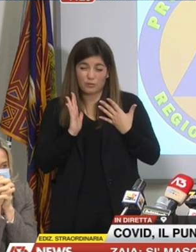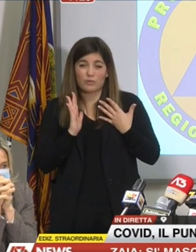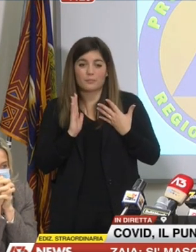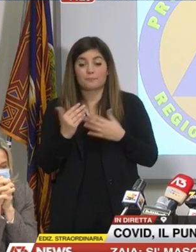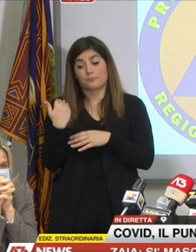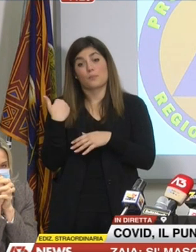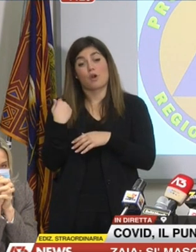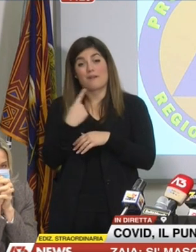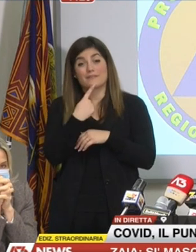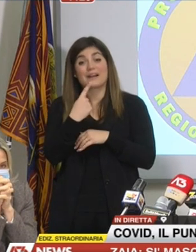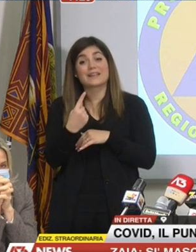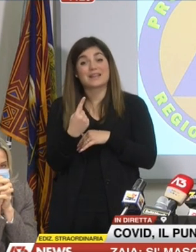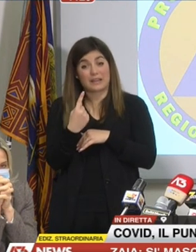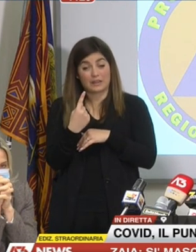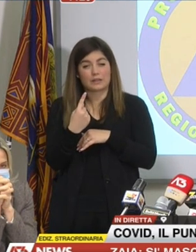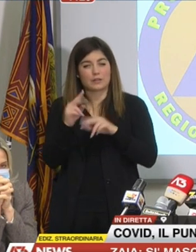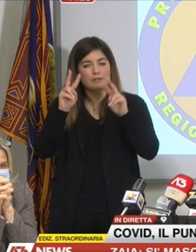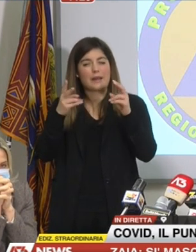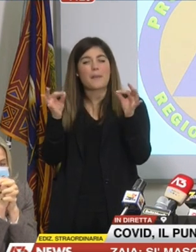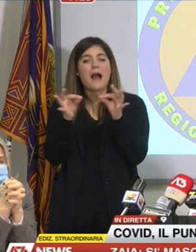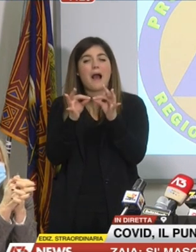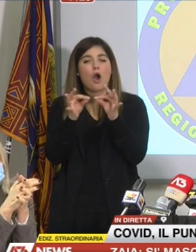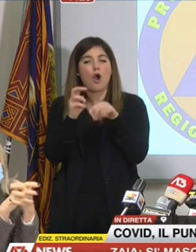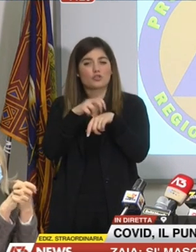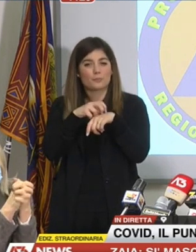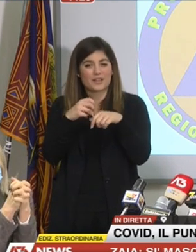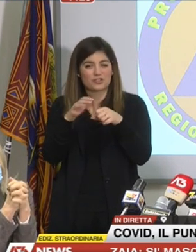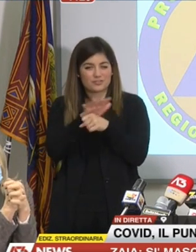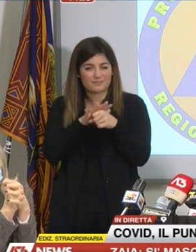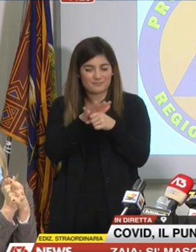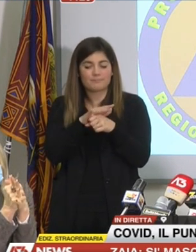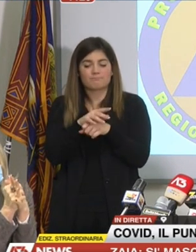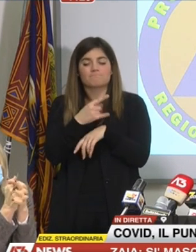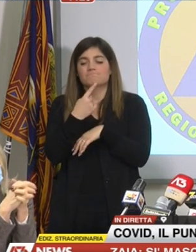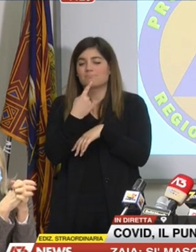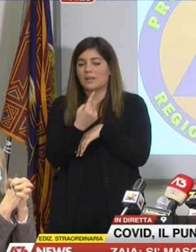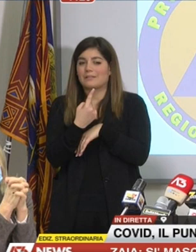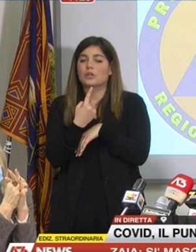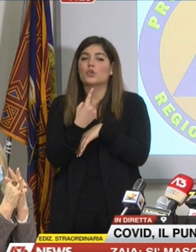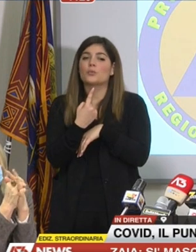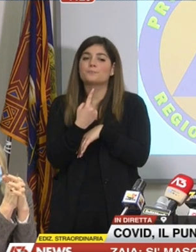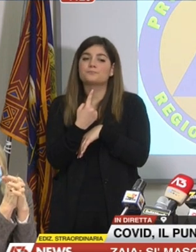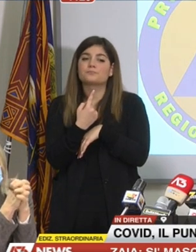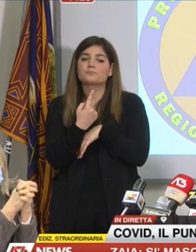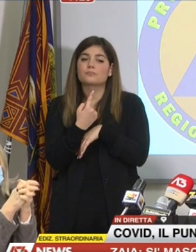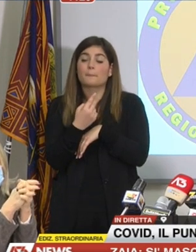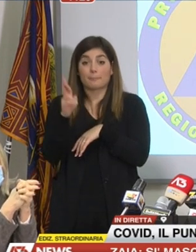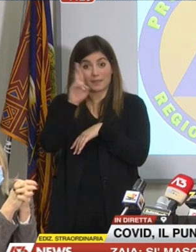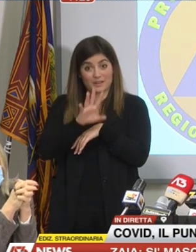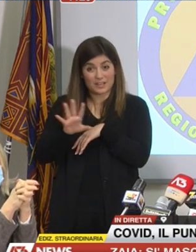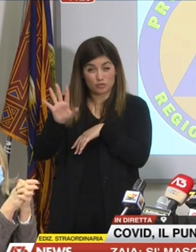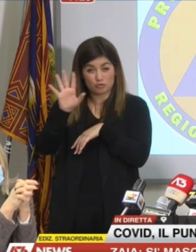prima sull'accordo con i medici di base, ovvero ha detto dalla regione adesso ne